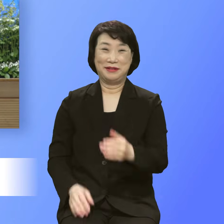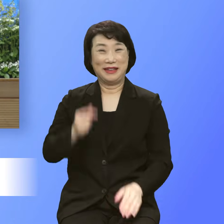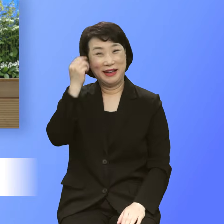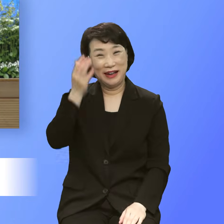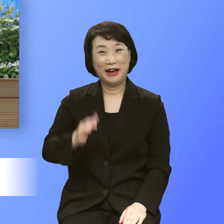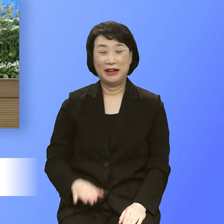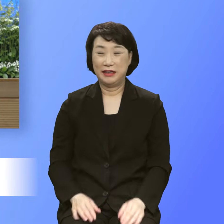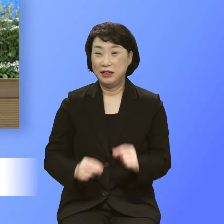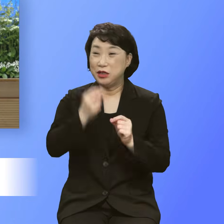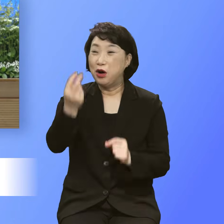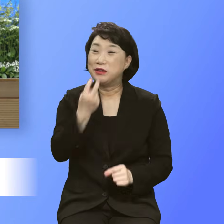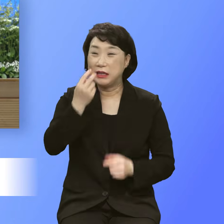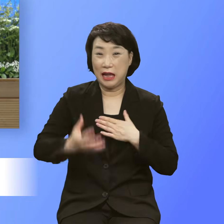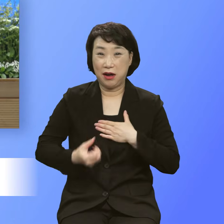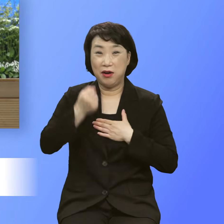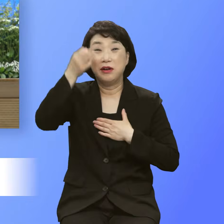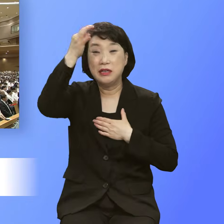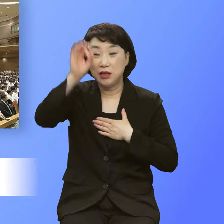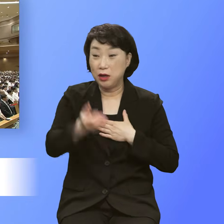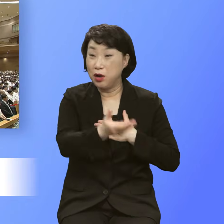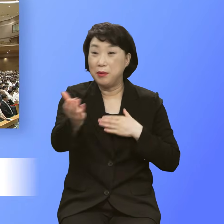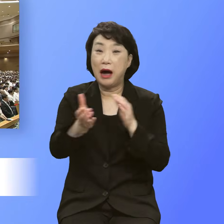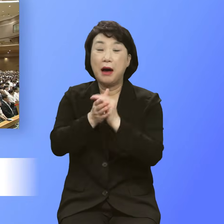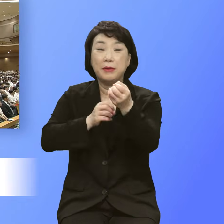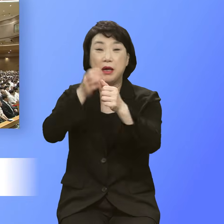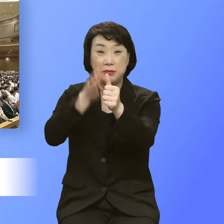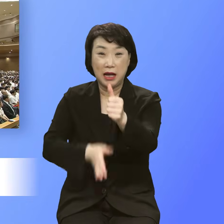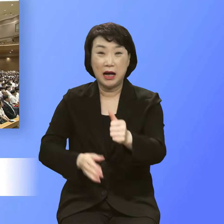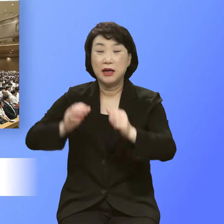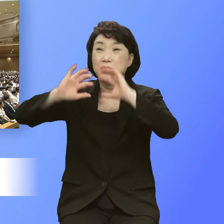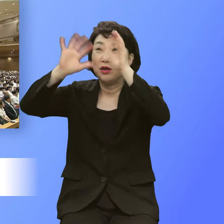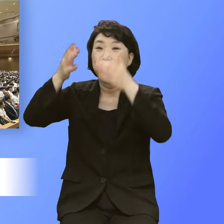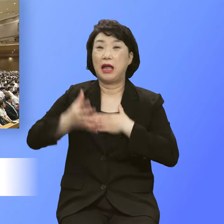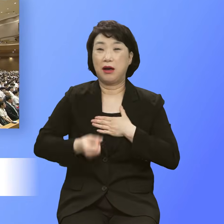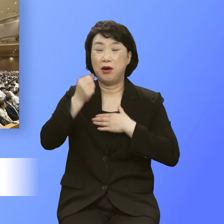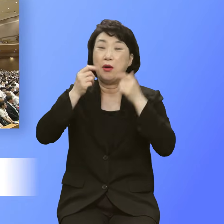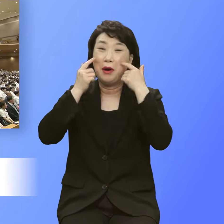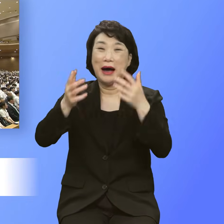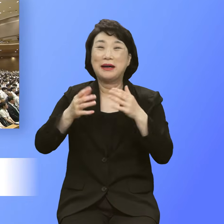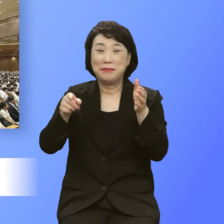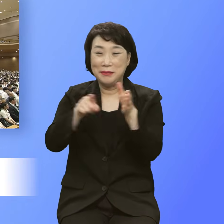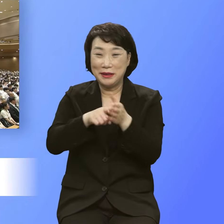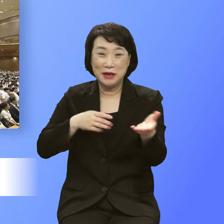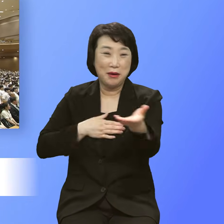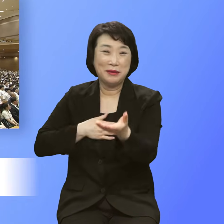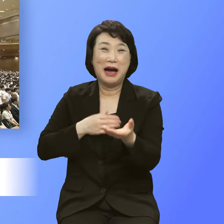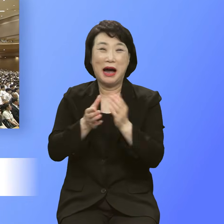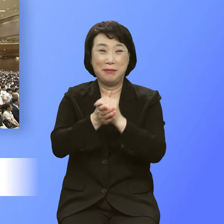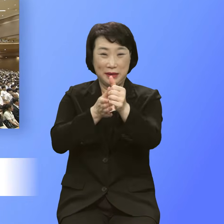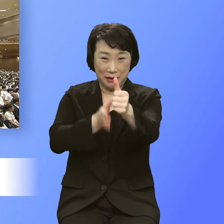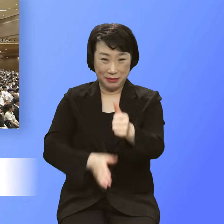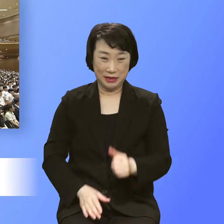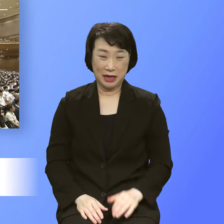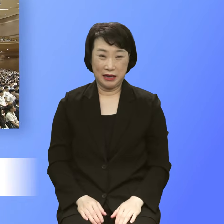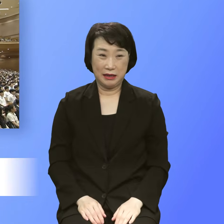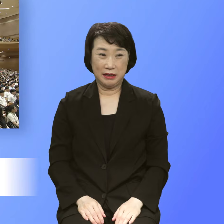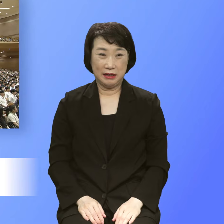것이라고 인정하시는 분 아멘 합시다. 자, 천국이 내 것이라고 확실하게 믿는 사람 아멘 합시다.